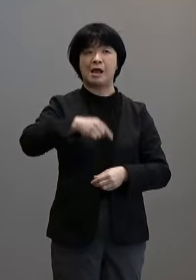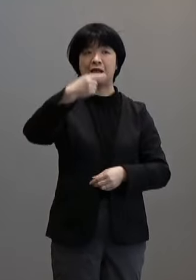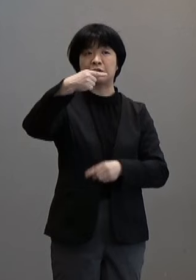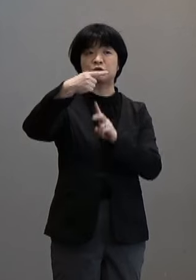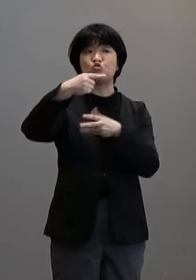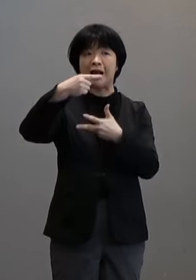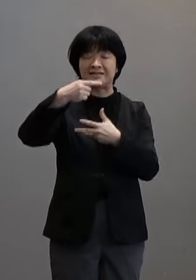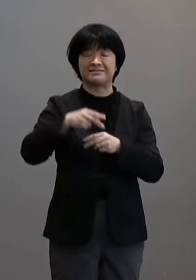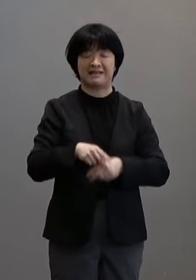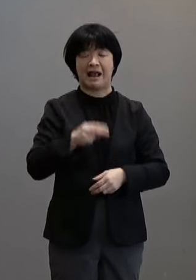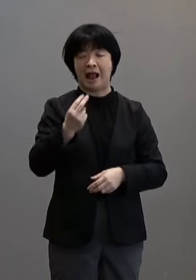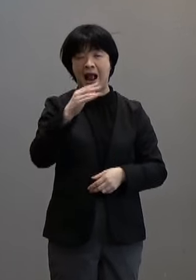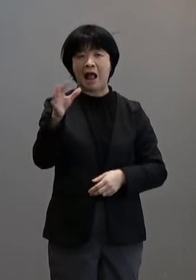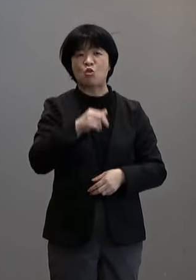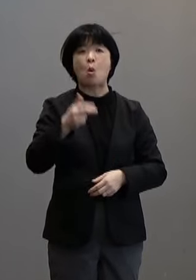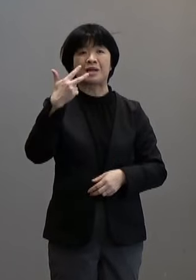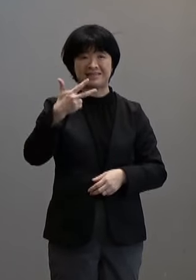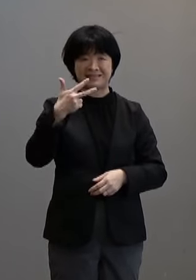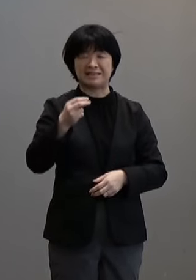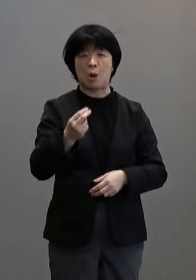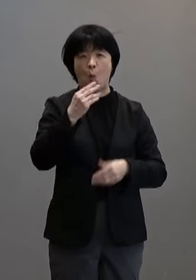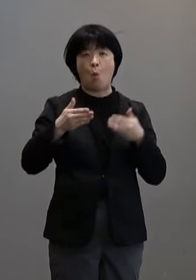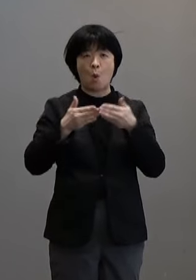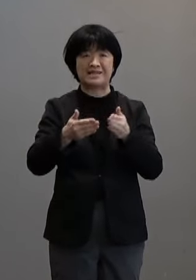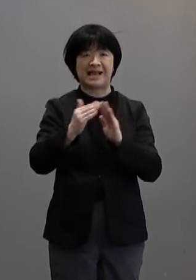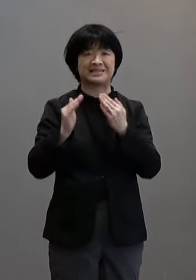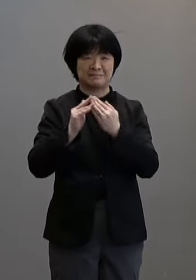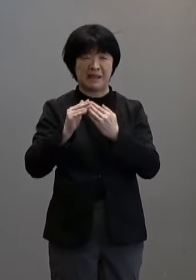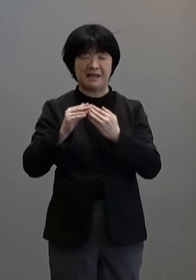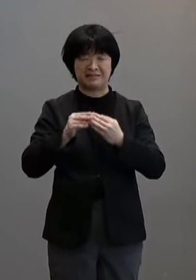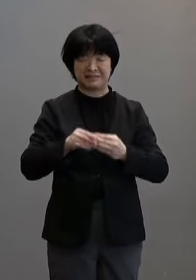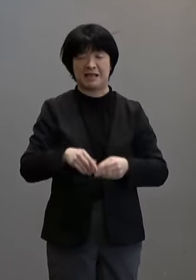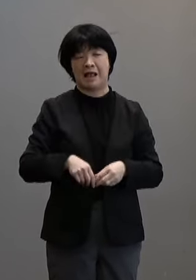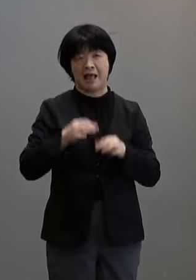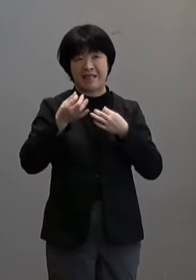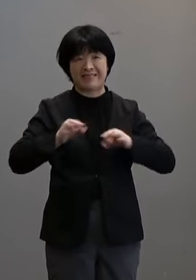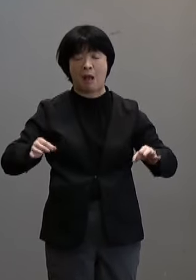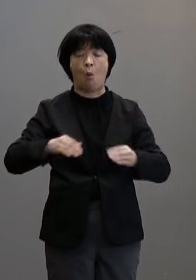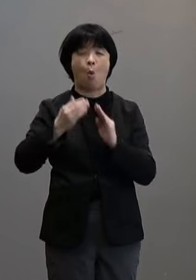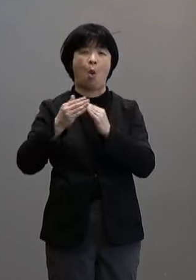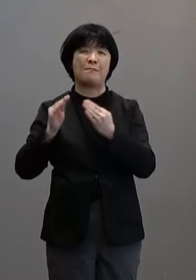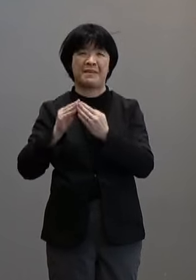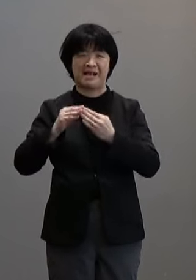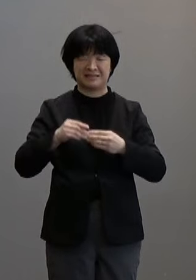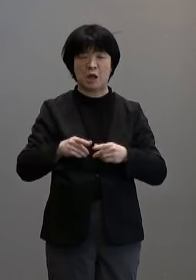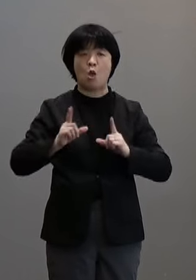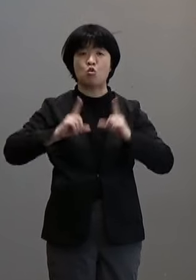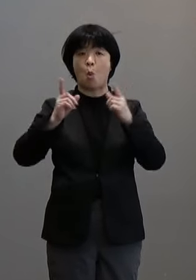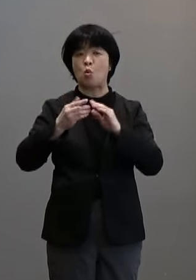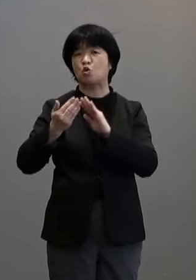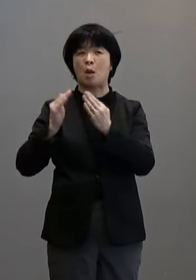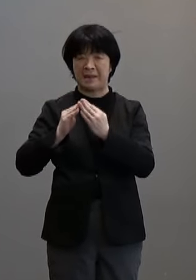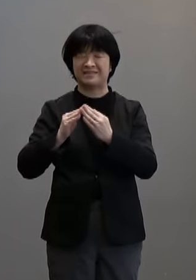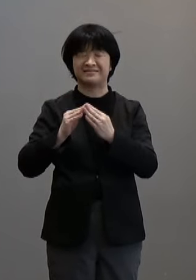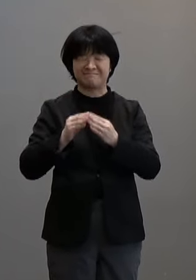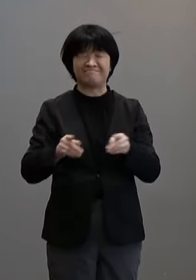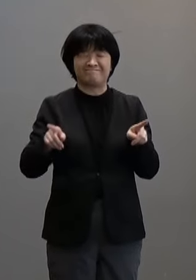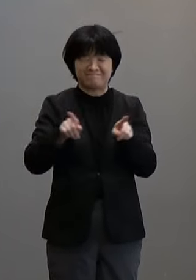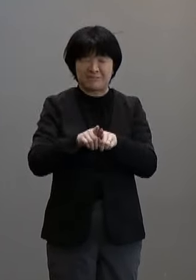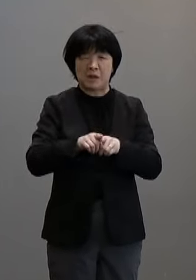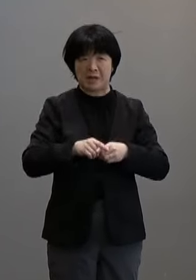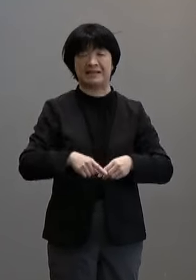の香取市、高崎町、多古町、東の庄町と地域振興事務所が合同で、千葉で欲張り田